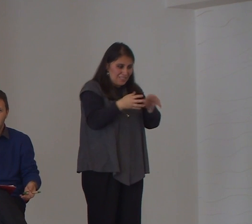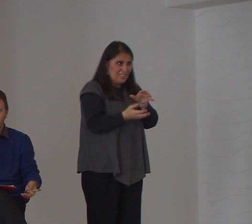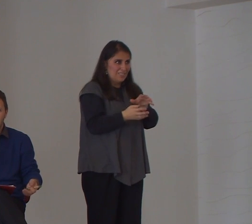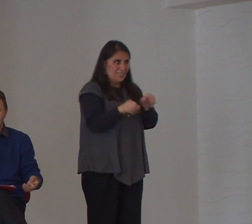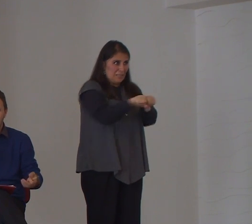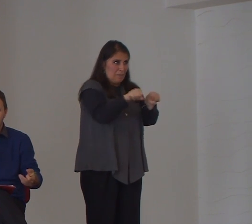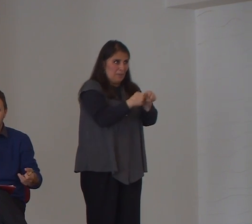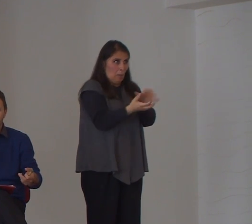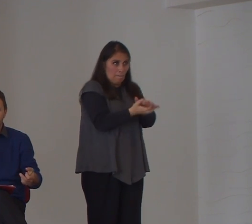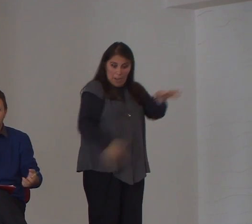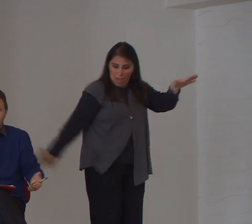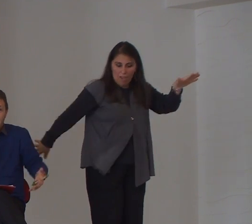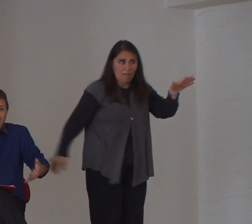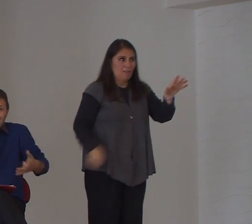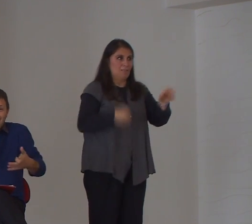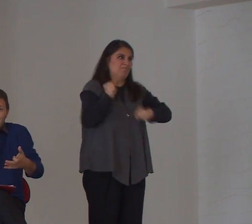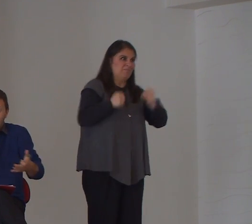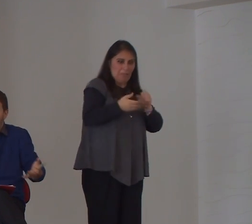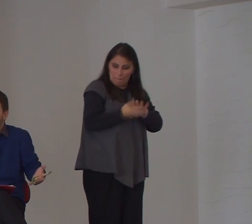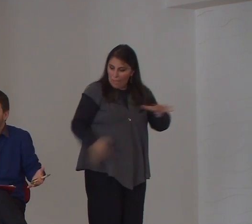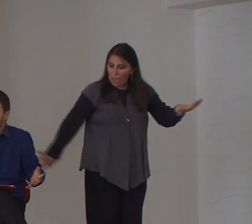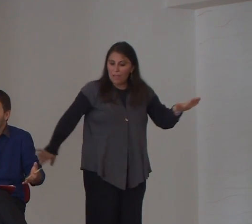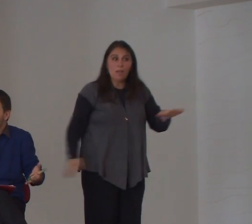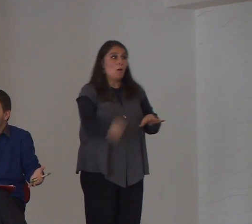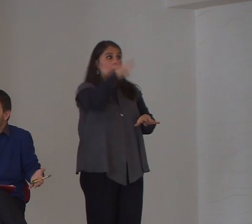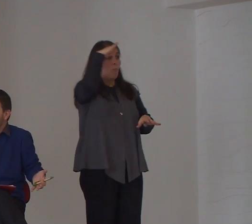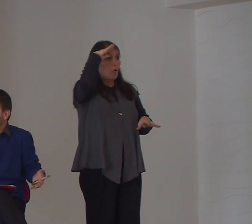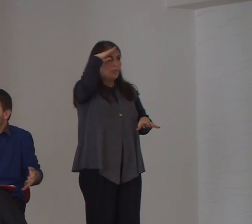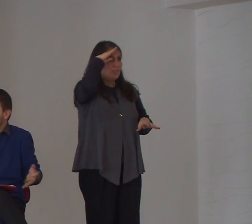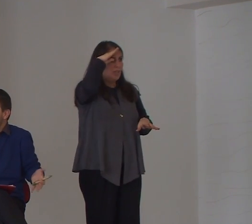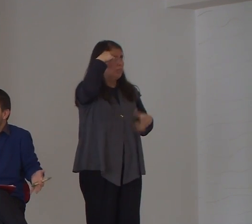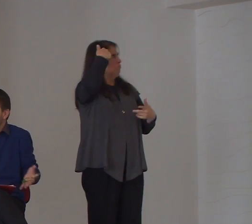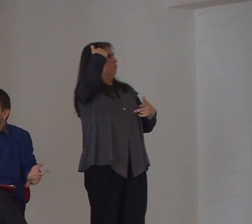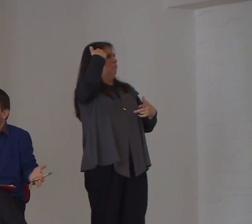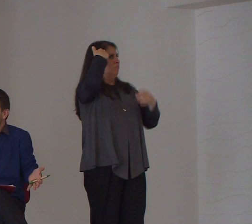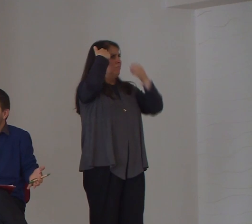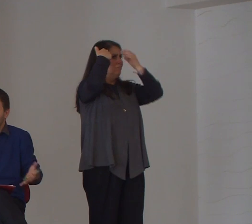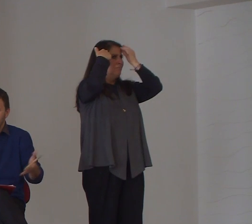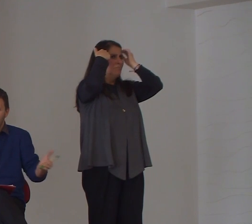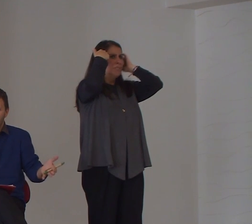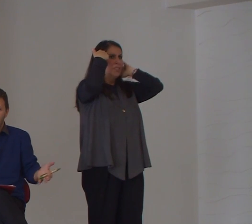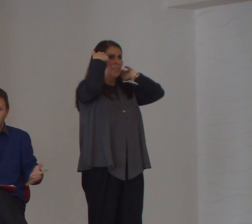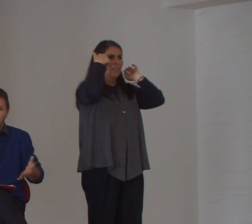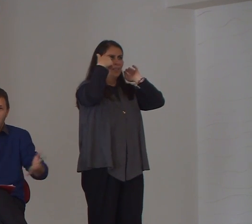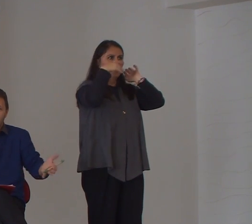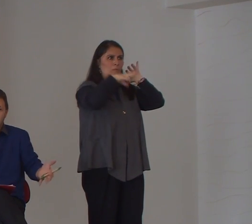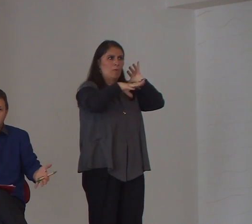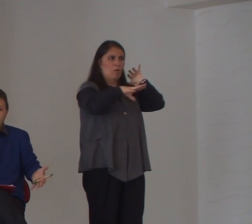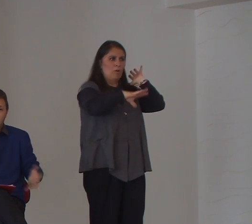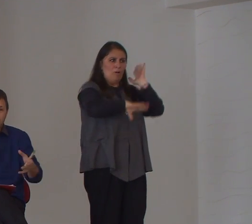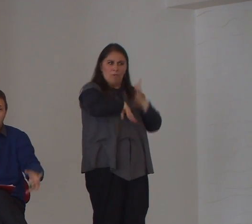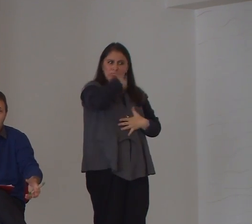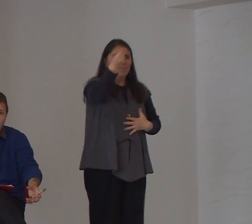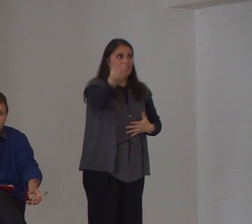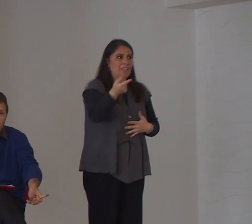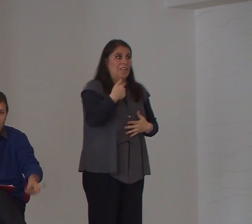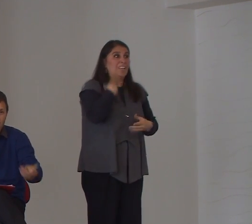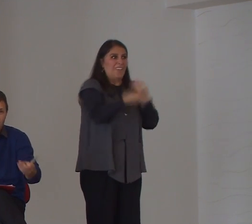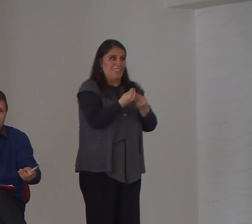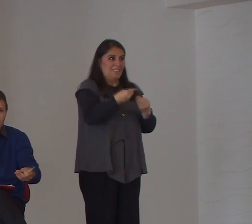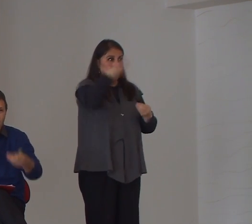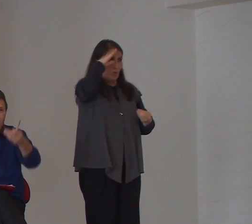corrida. Y el policía instintivamente, ni lo piensa, le sale como un gesto instintivo, se